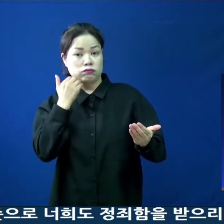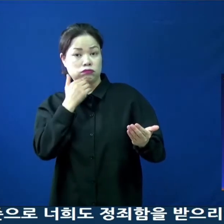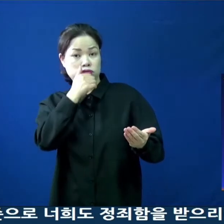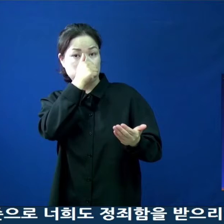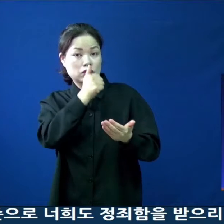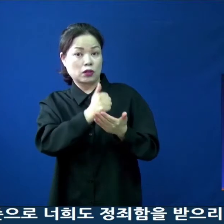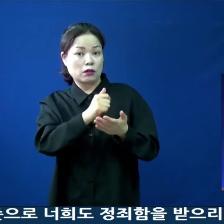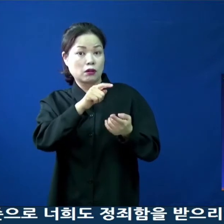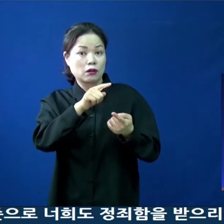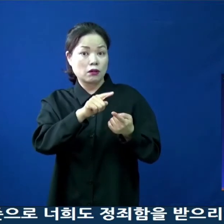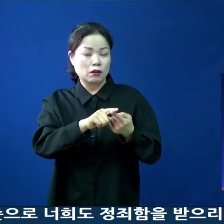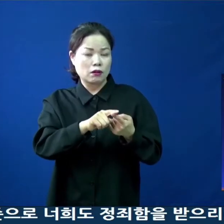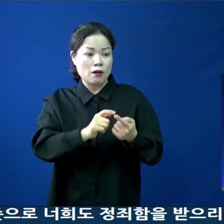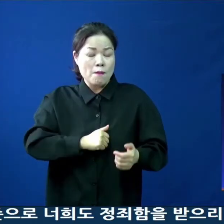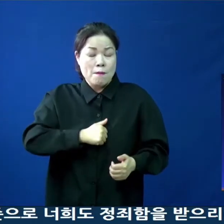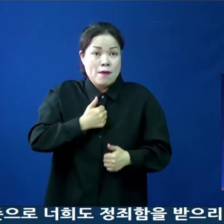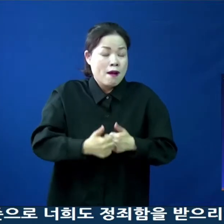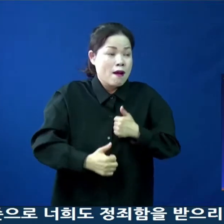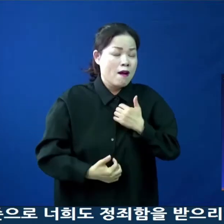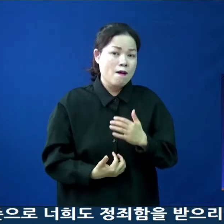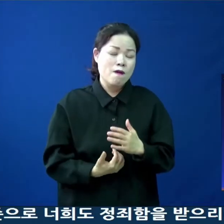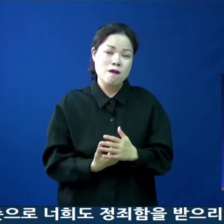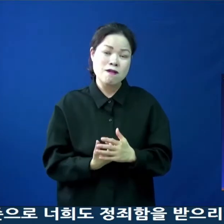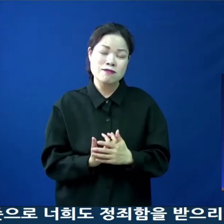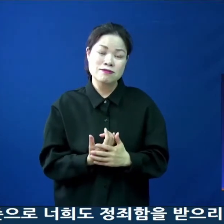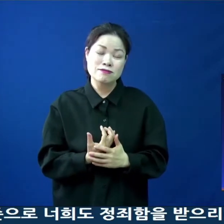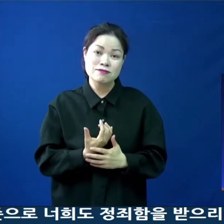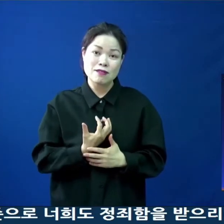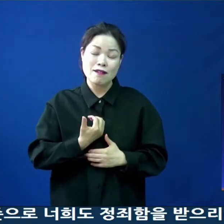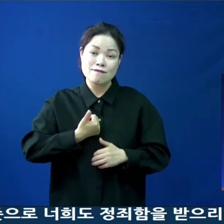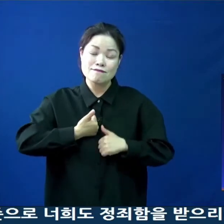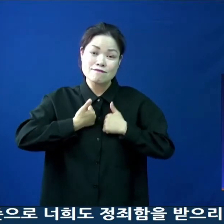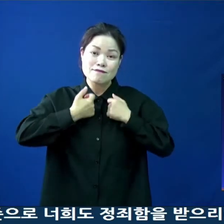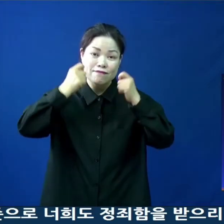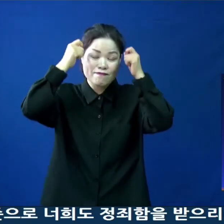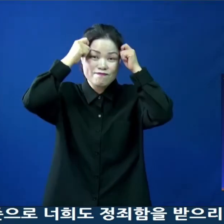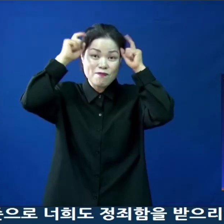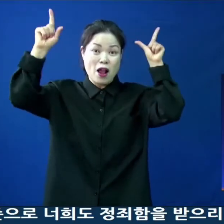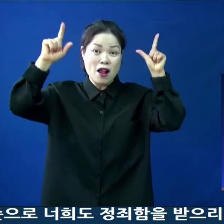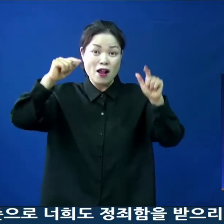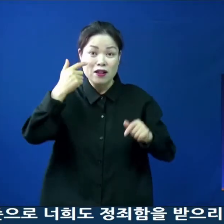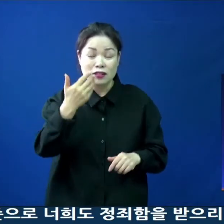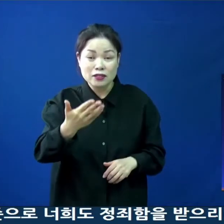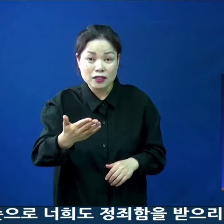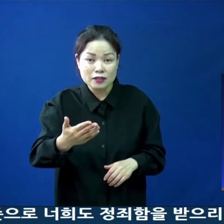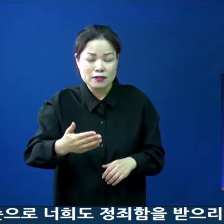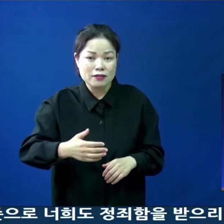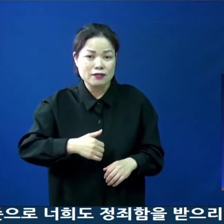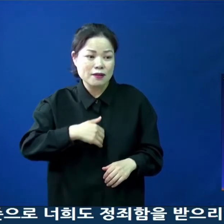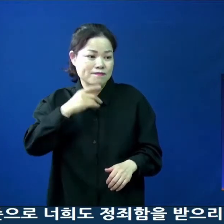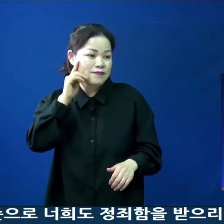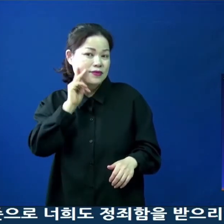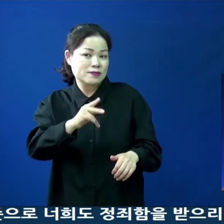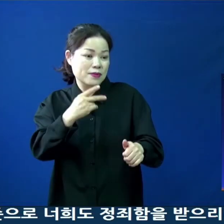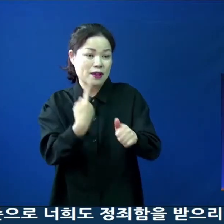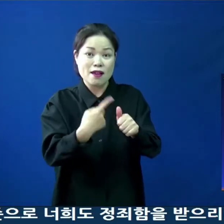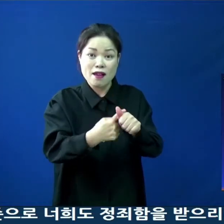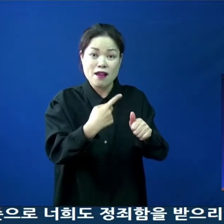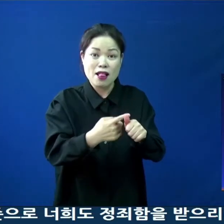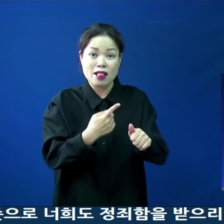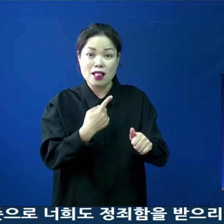죄에 대해서 막 분노하고 화를 내신 적 없으십니까? 신랄하게 비난해 본 적